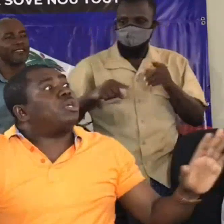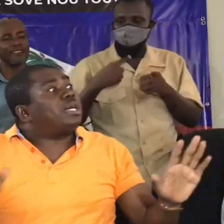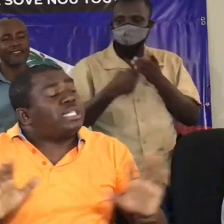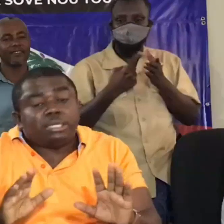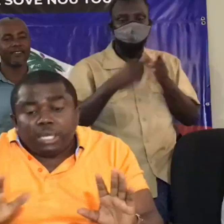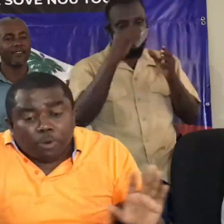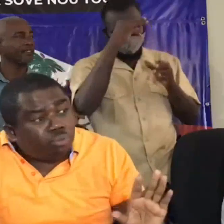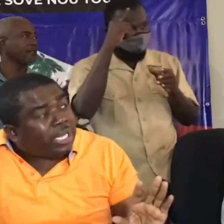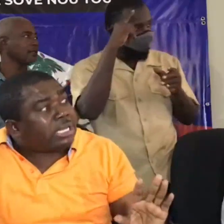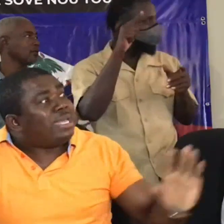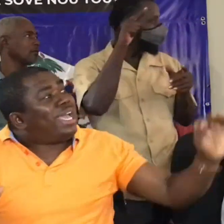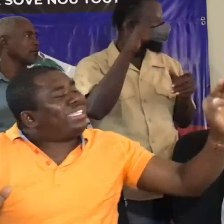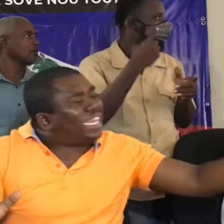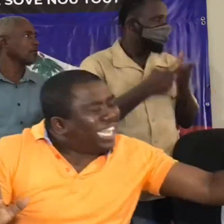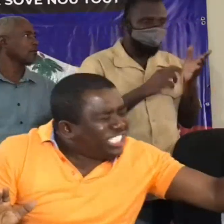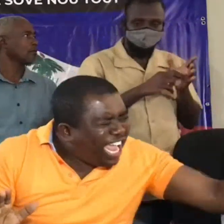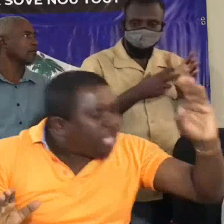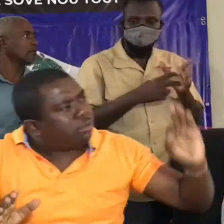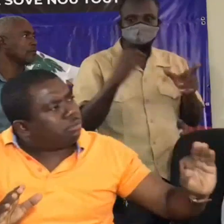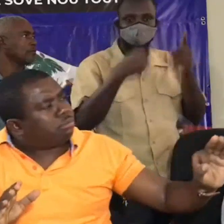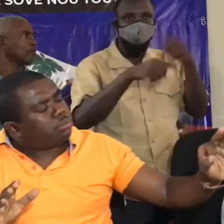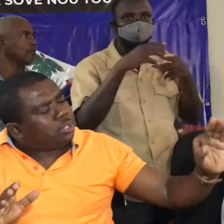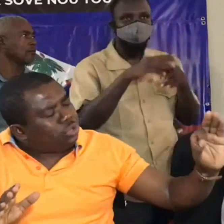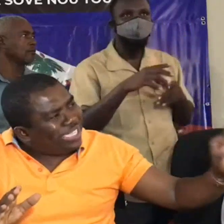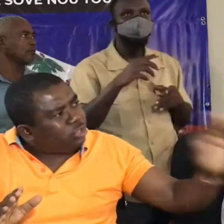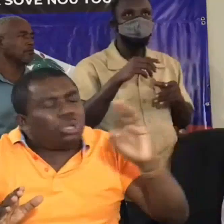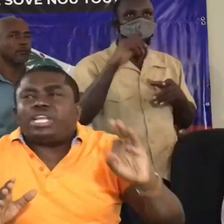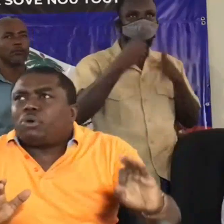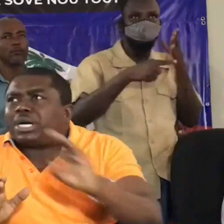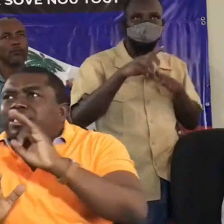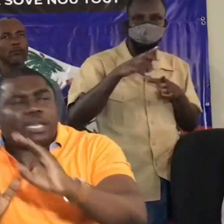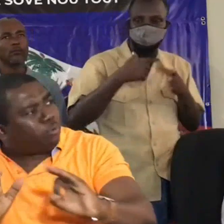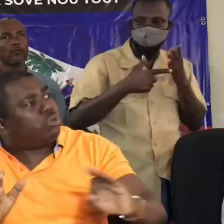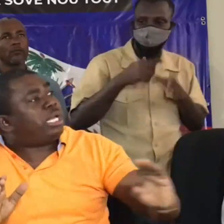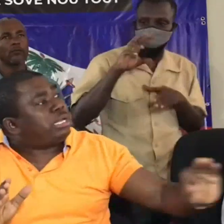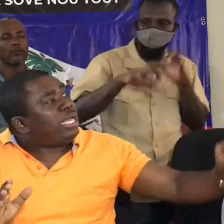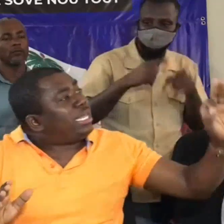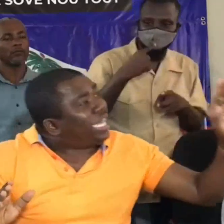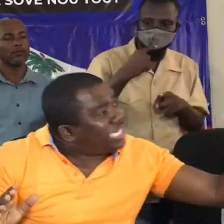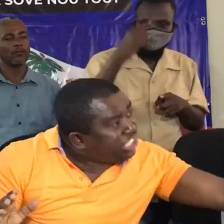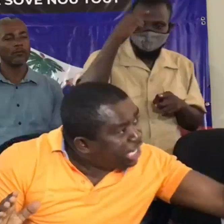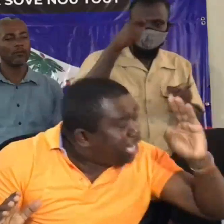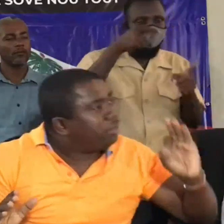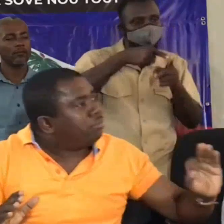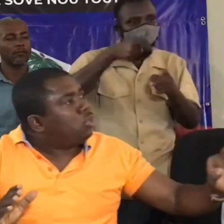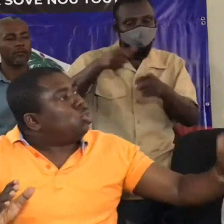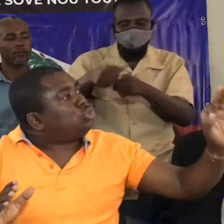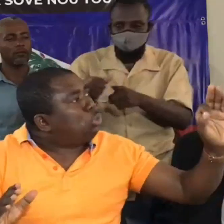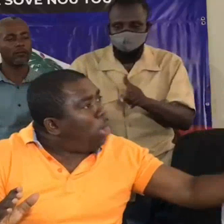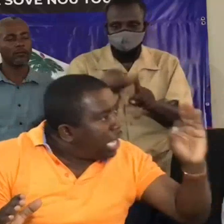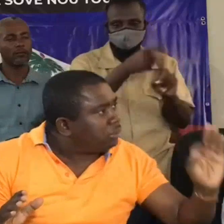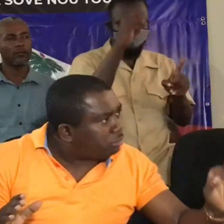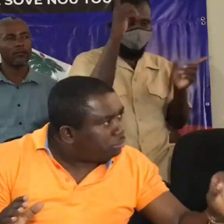secteur démocratique et populaire est attaché. Le secteur démocratique et populaire est attaché